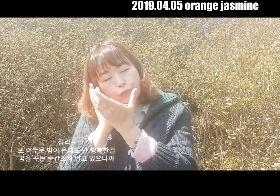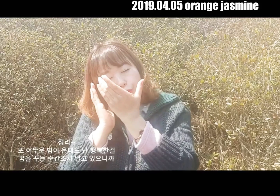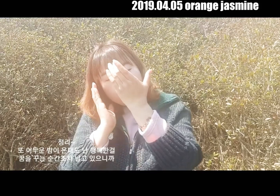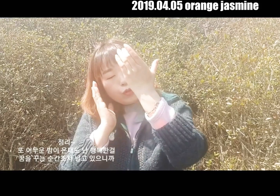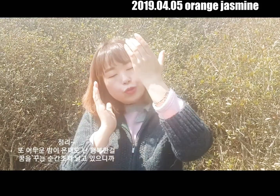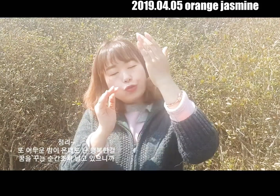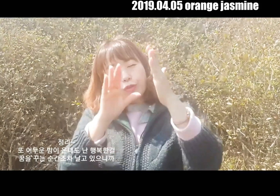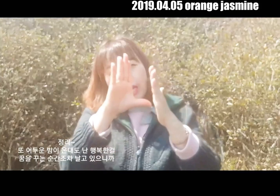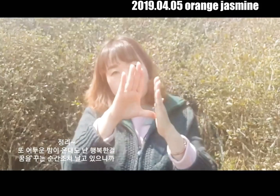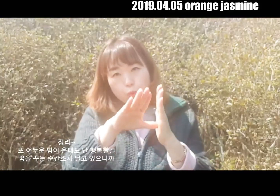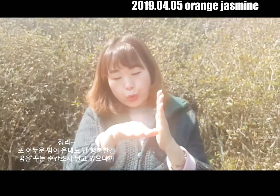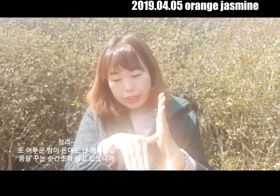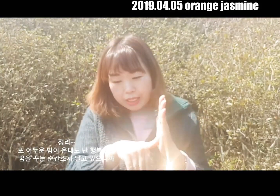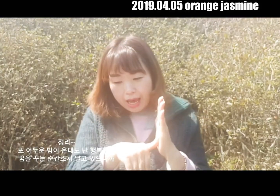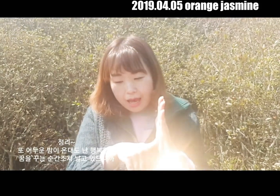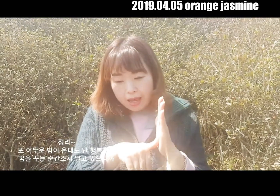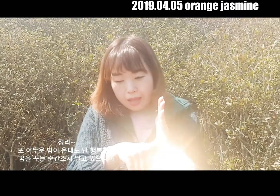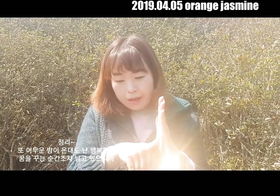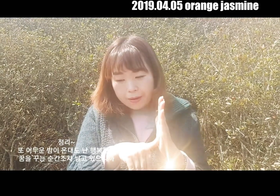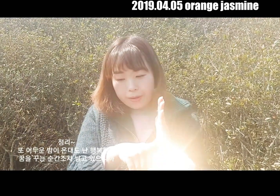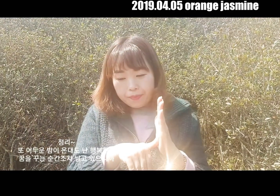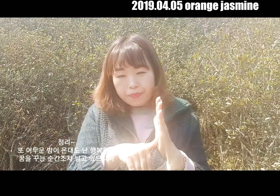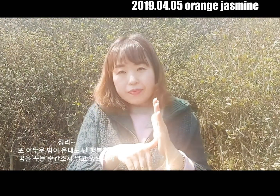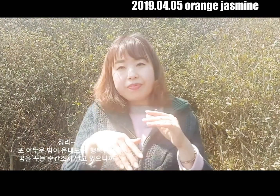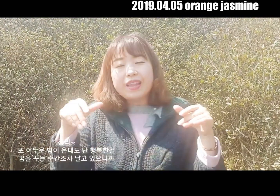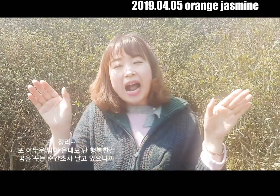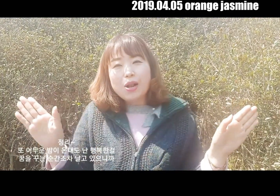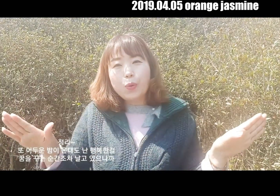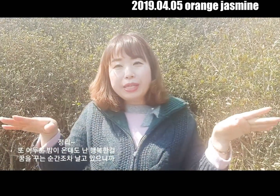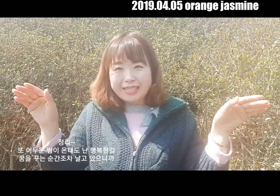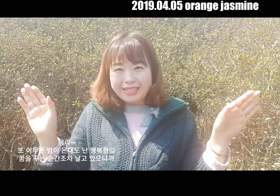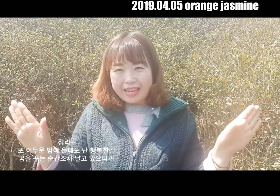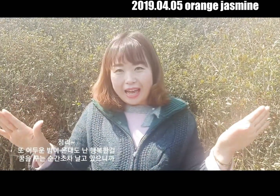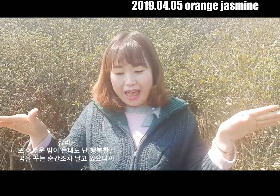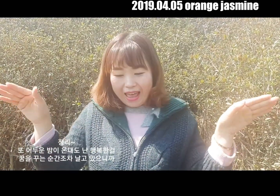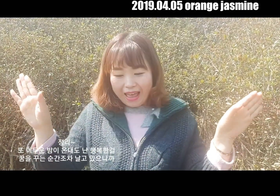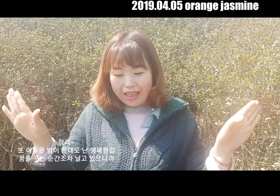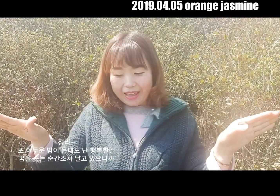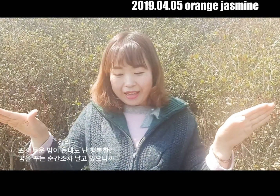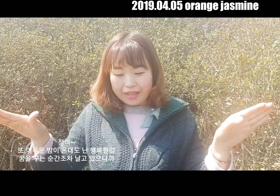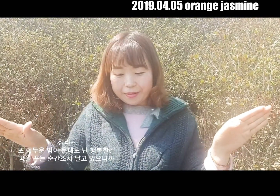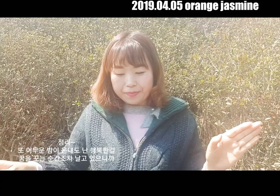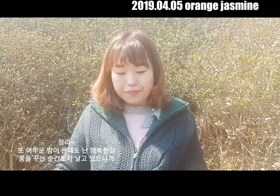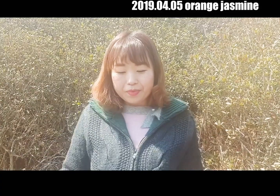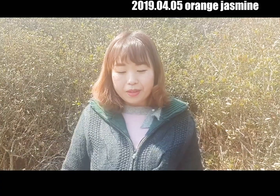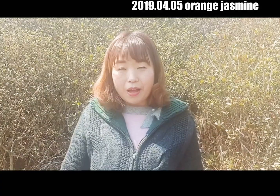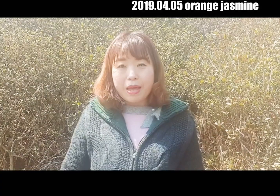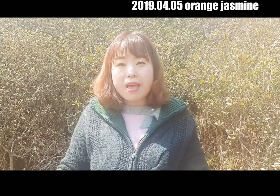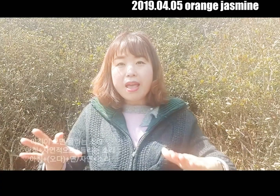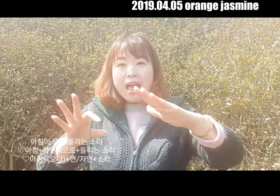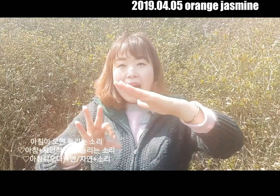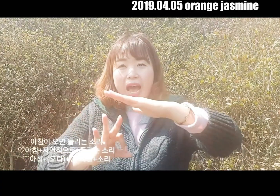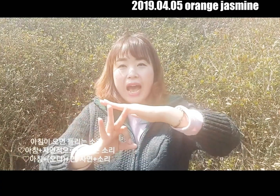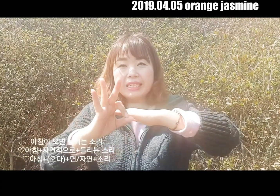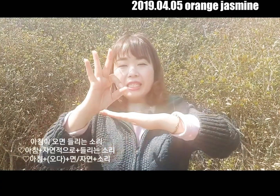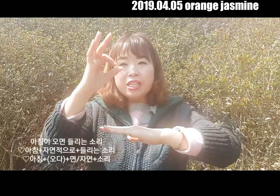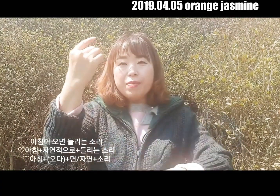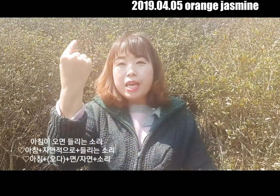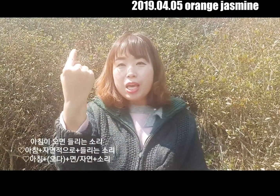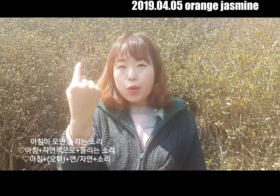꿈을 꾸는 순간조차 날고 있으니까. 그 다음에